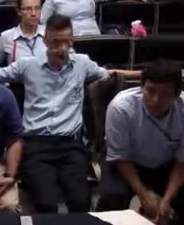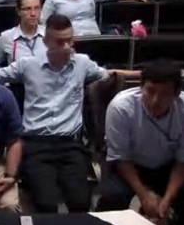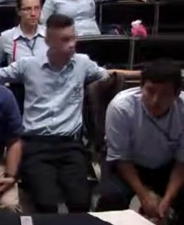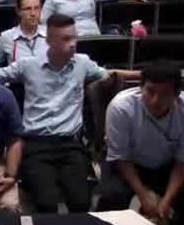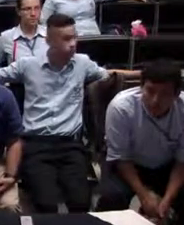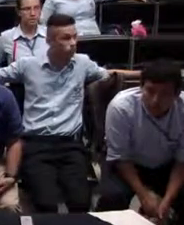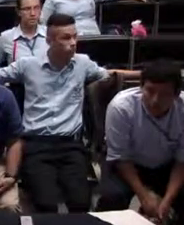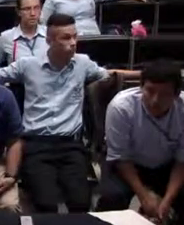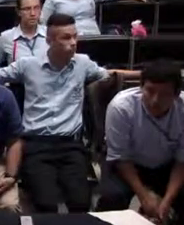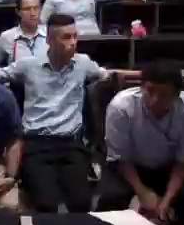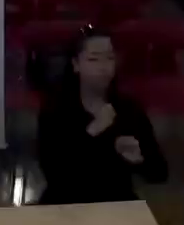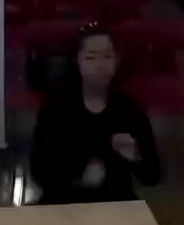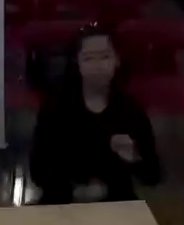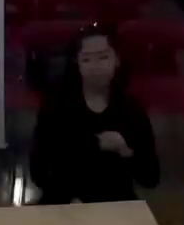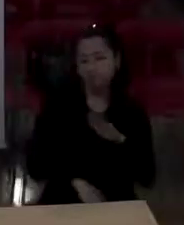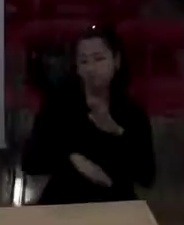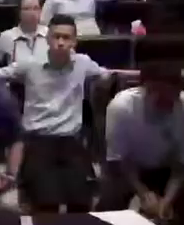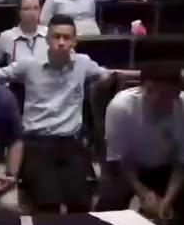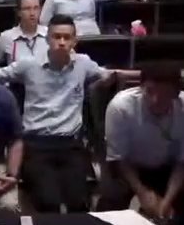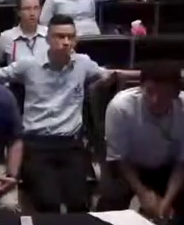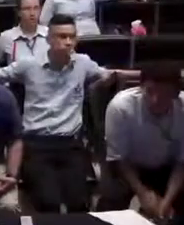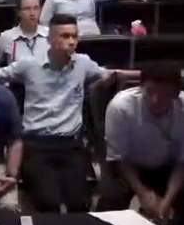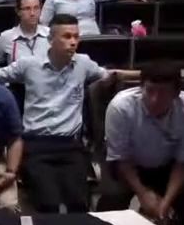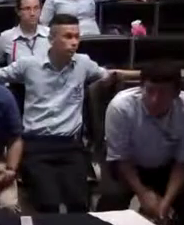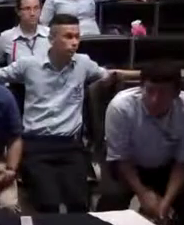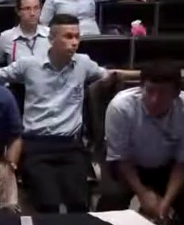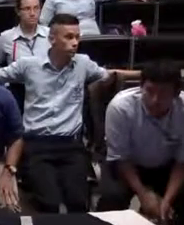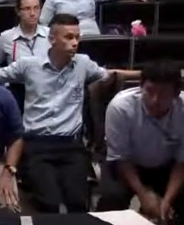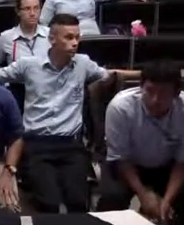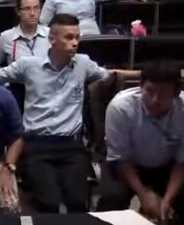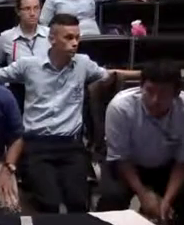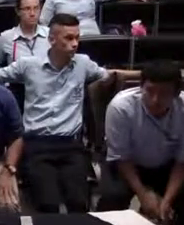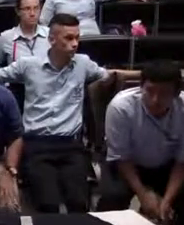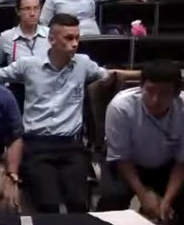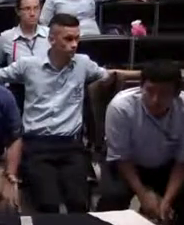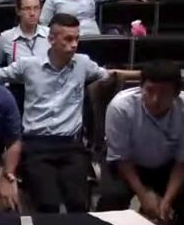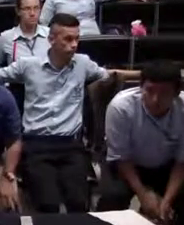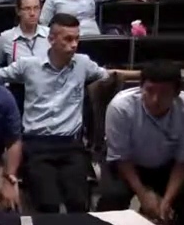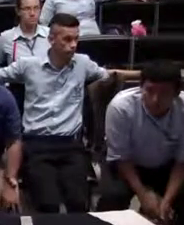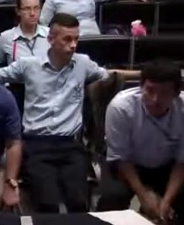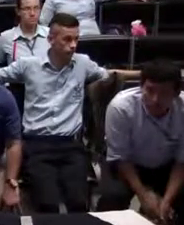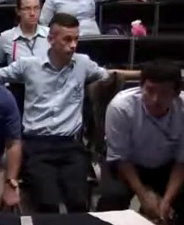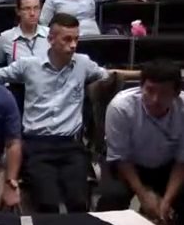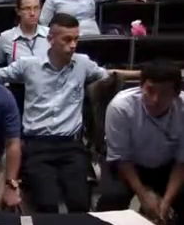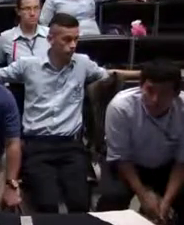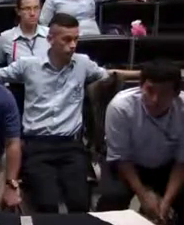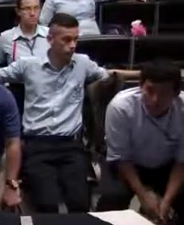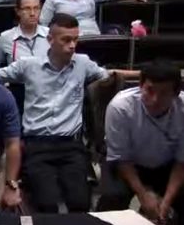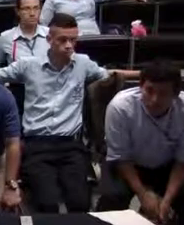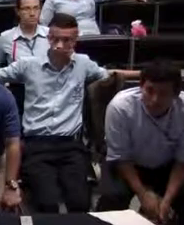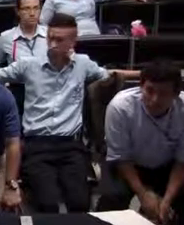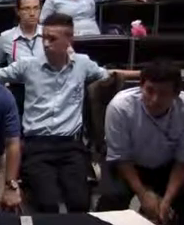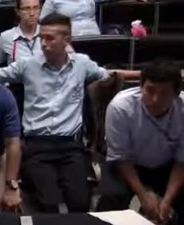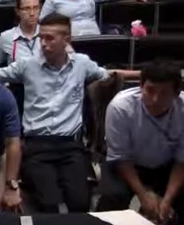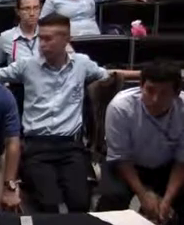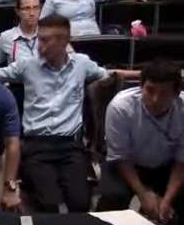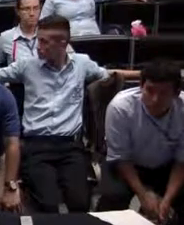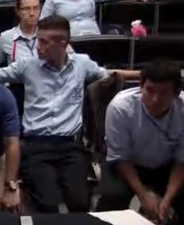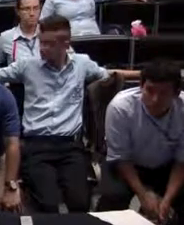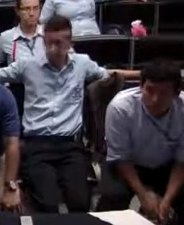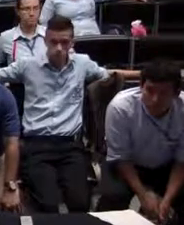mucho respeto, solicitamos que las ofertas que se abran, que también tengan en cuenta la población